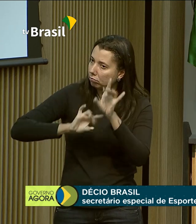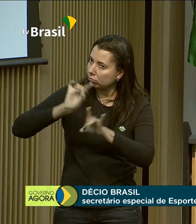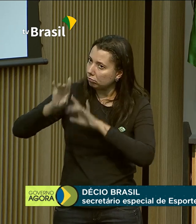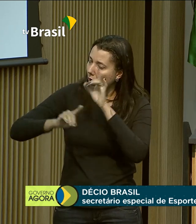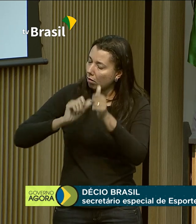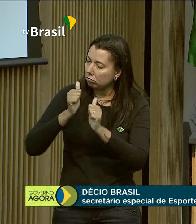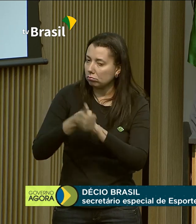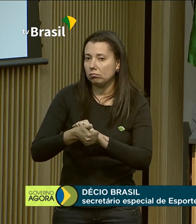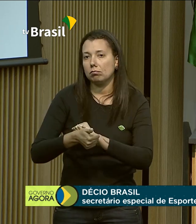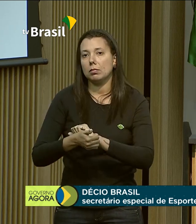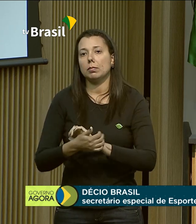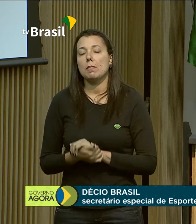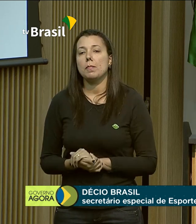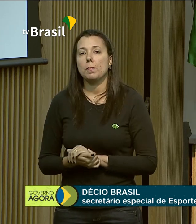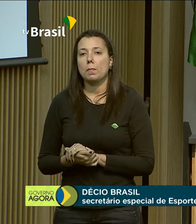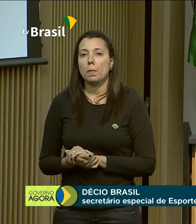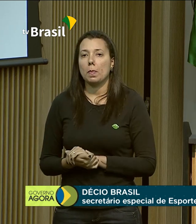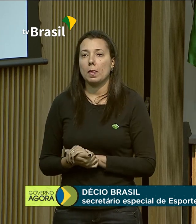de Esporte,